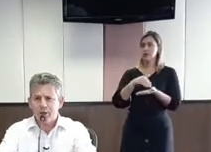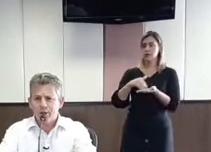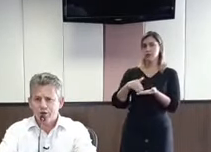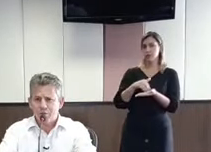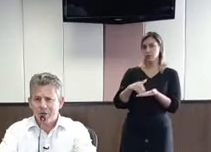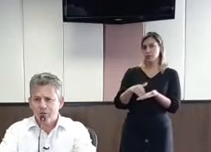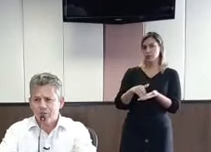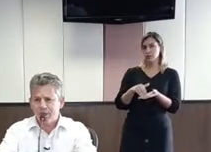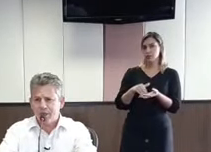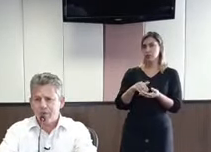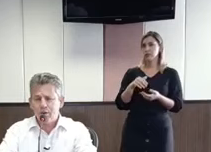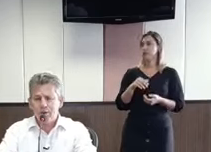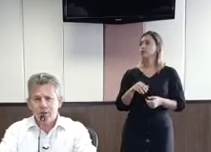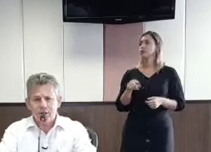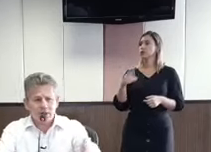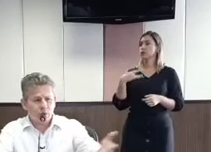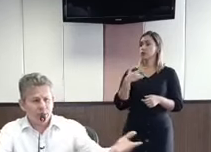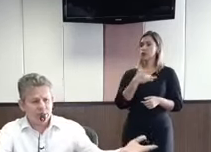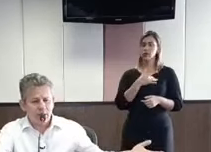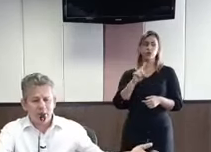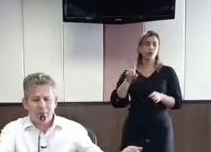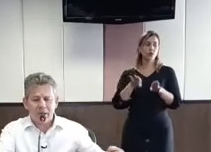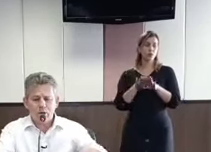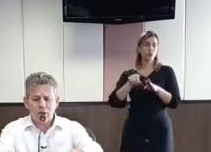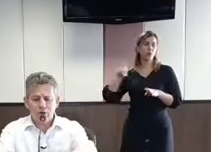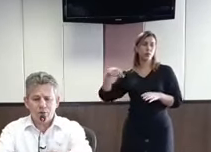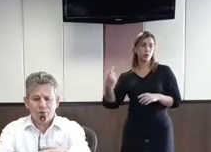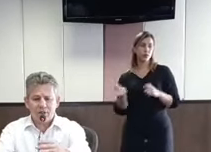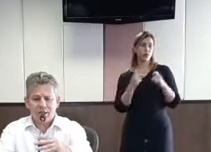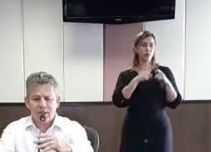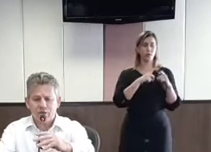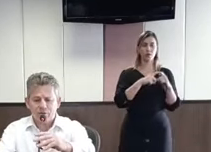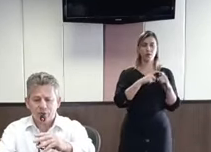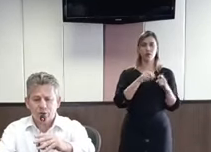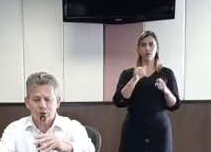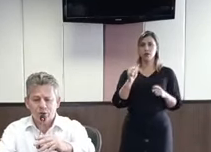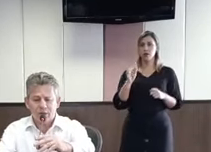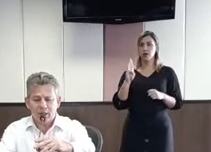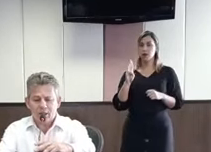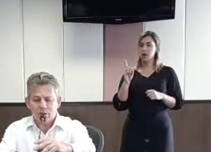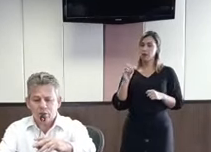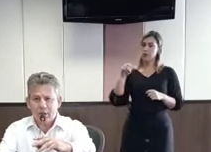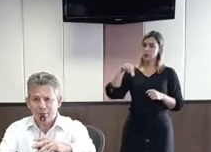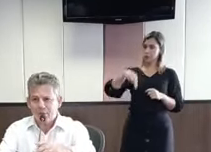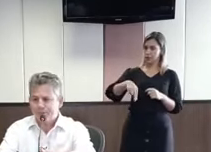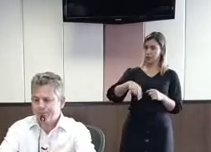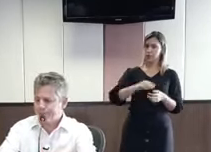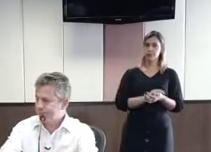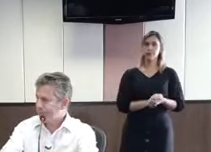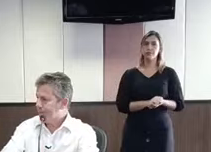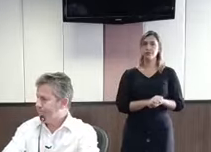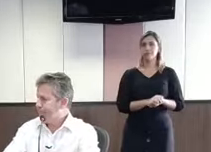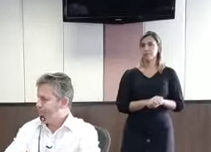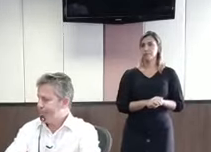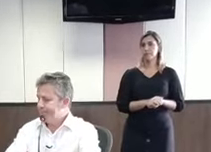secretário Gilberto Figueiredo, e na sequência para o nosso especialista, infectologista, Dr. Ato.